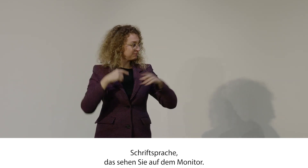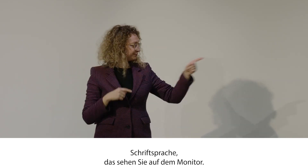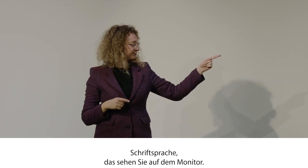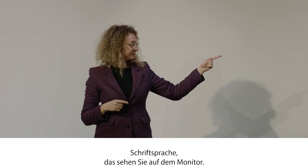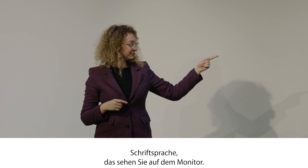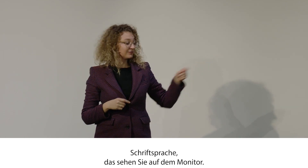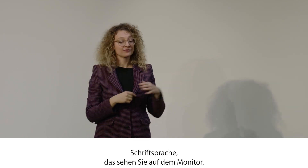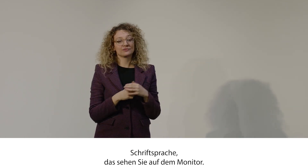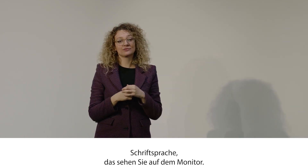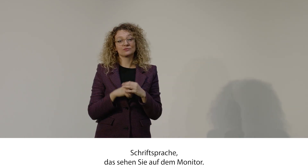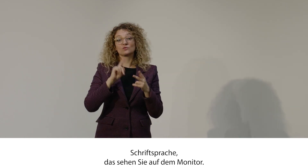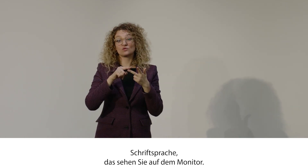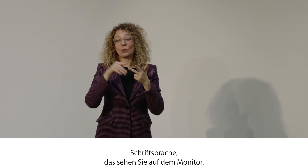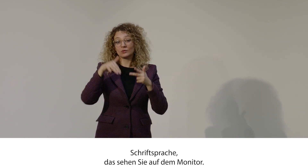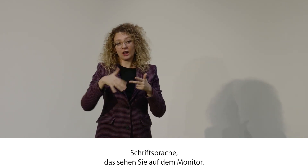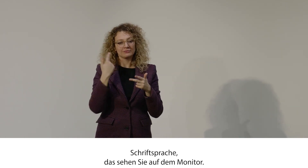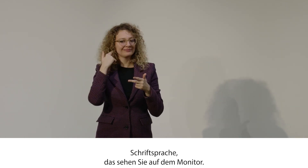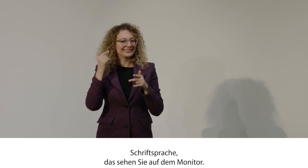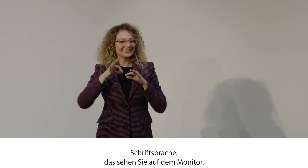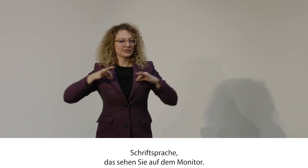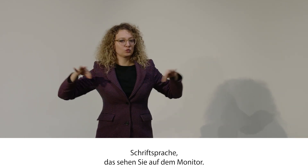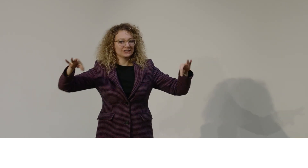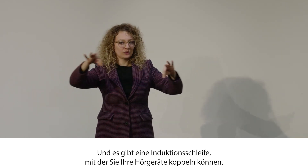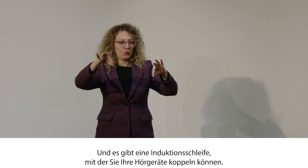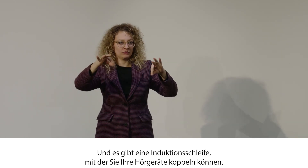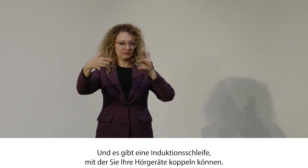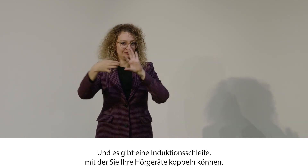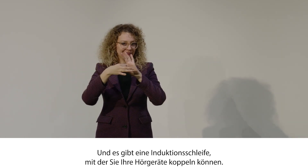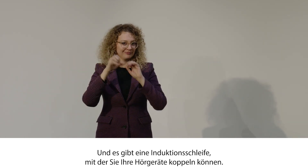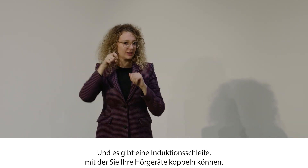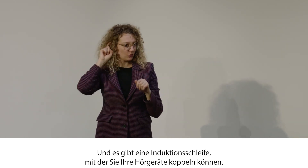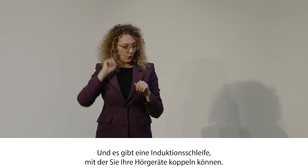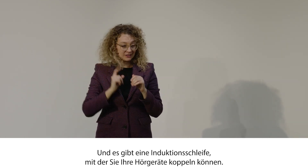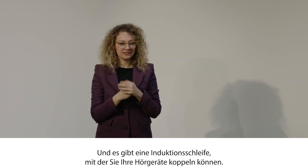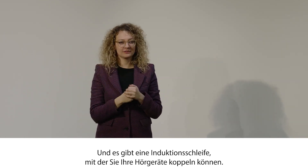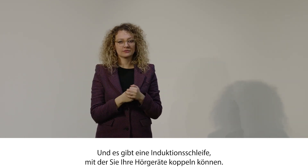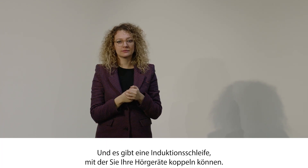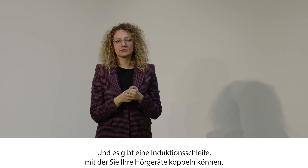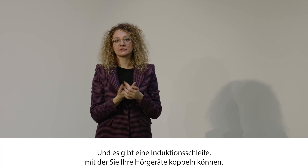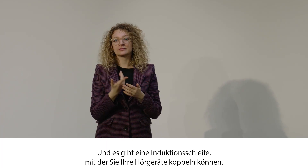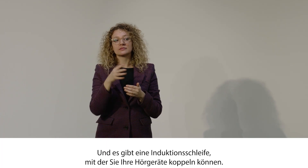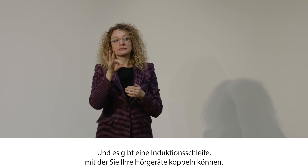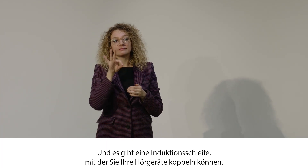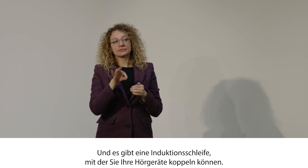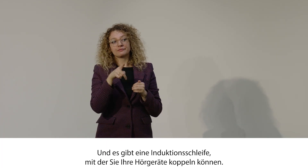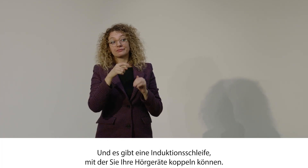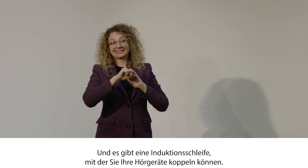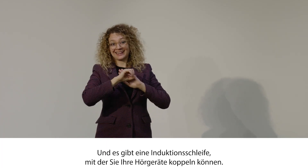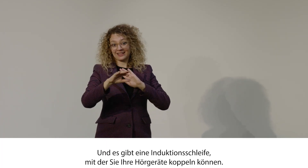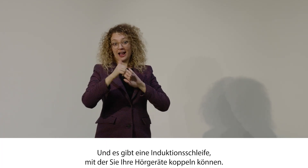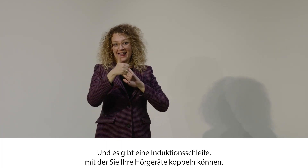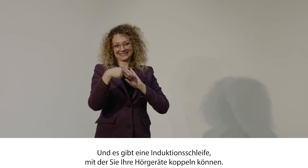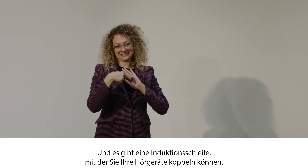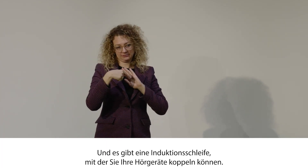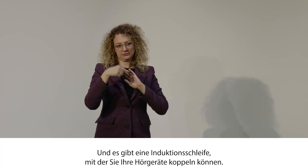Schriftsprache, das sehen Sie hier auf dem Monitor. Und es gibt eine Induktionsschleife, mit der Sie Ihre Hörgeräte